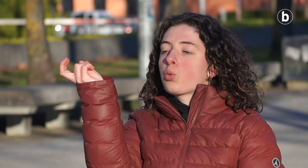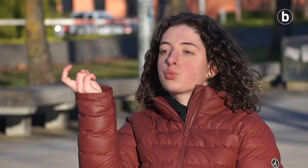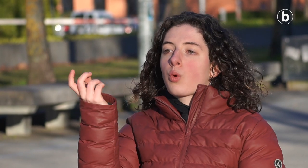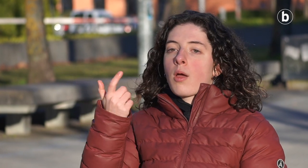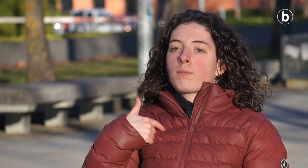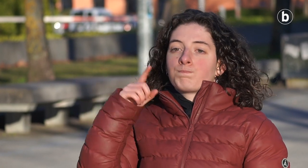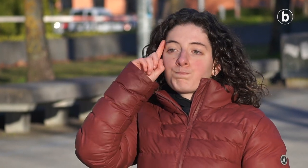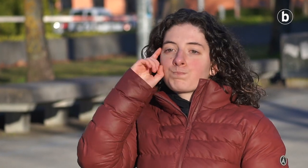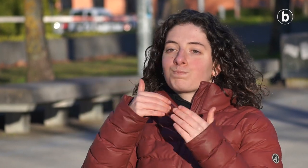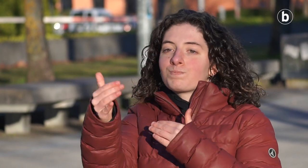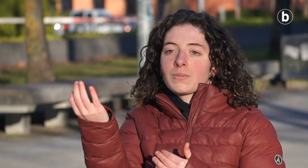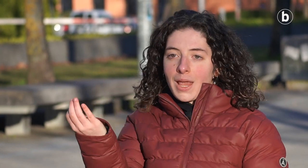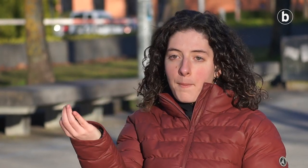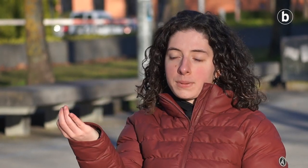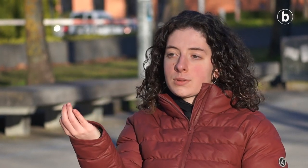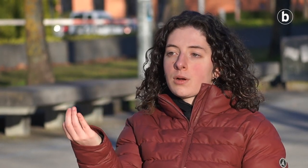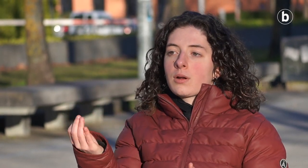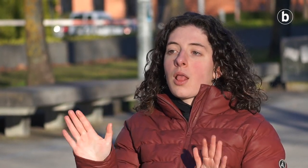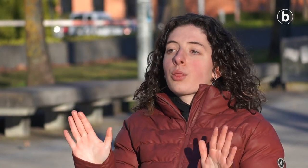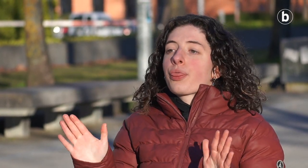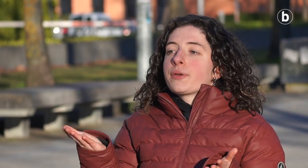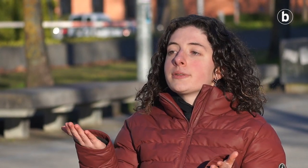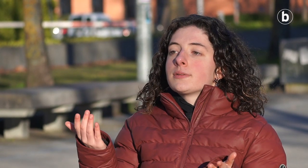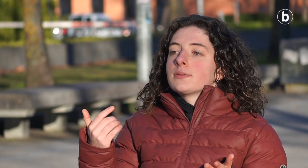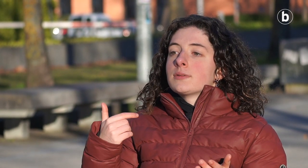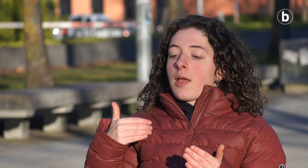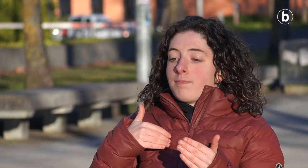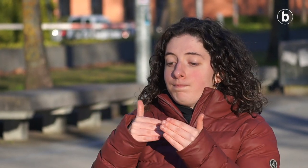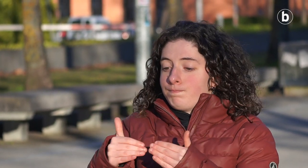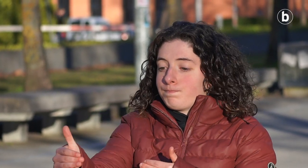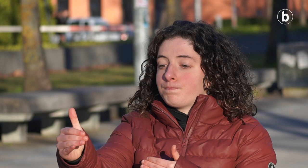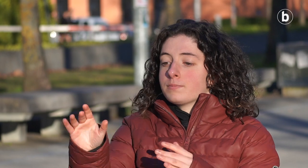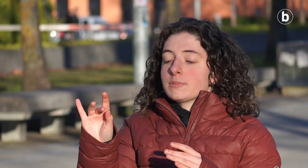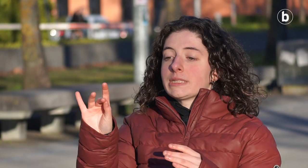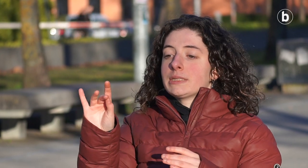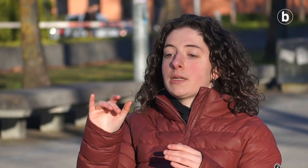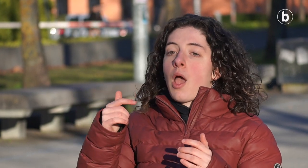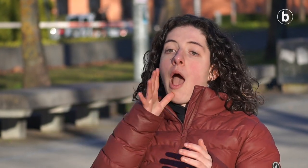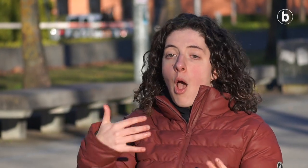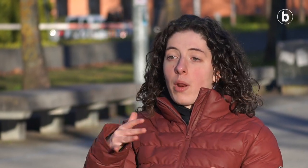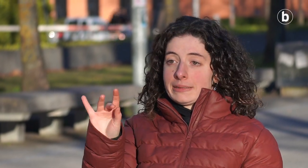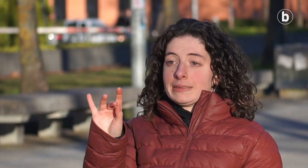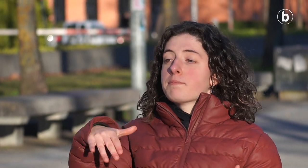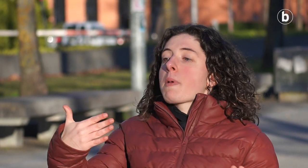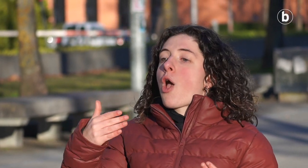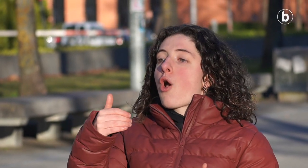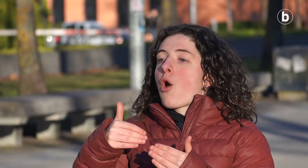edo egora bergia sortzea, ez dakit zagertatuko da etorkizunean. Orduan, ba bai, orain ondo